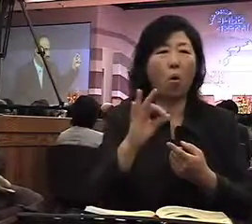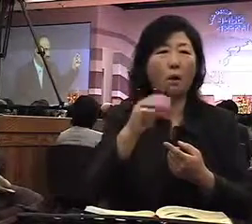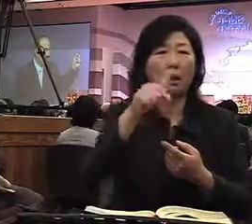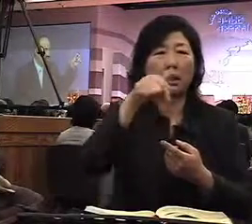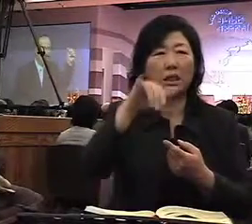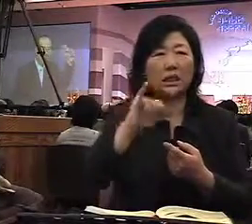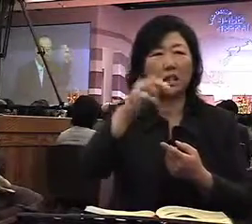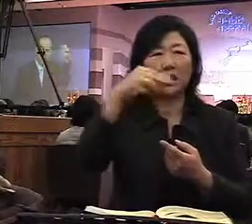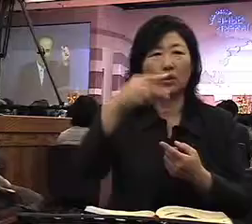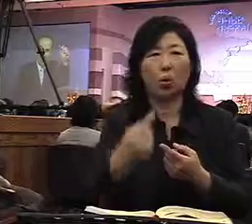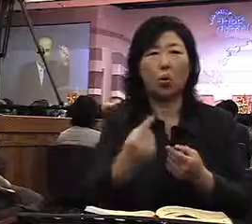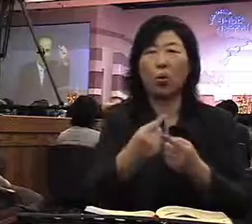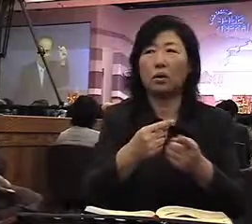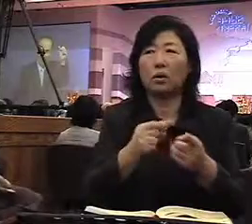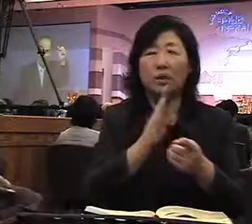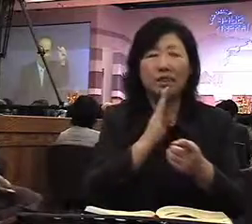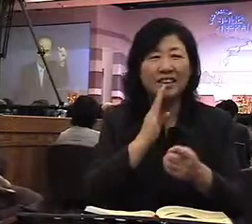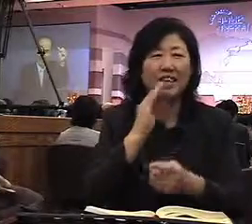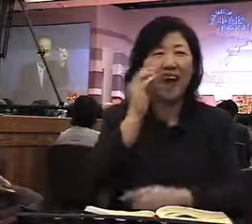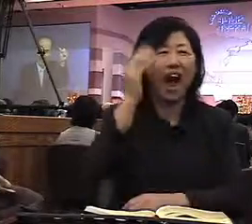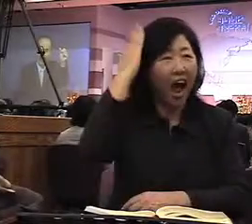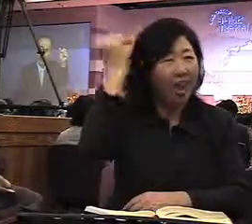이 통성기도가 이게 오리지널